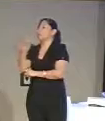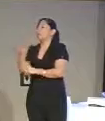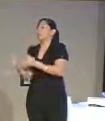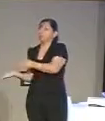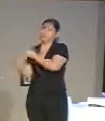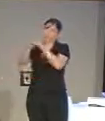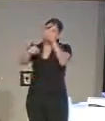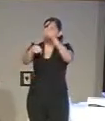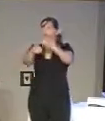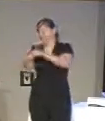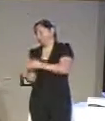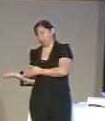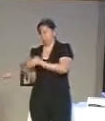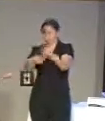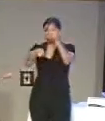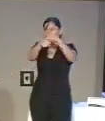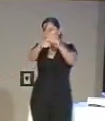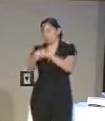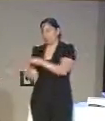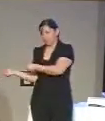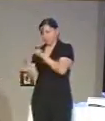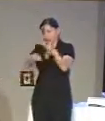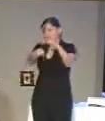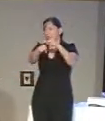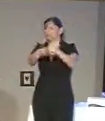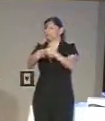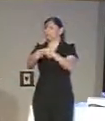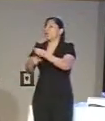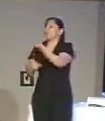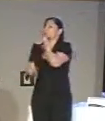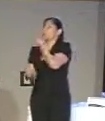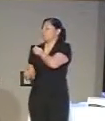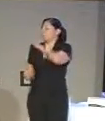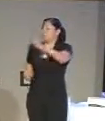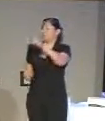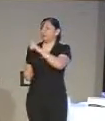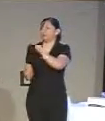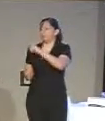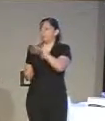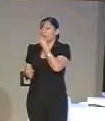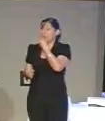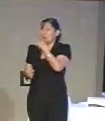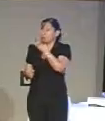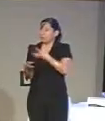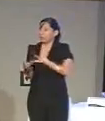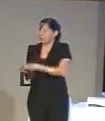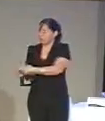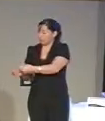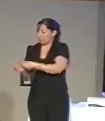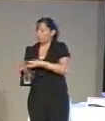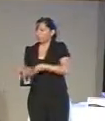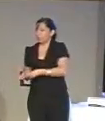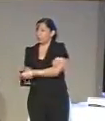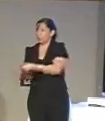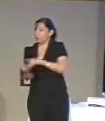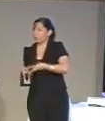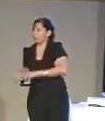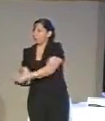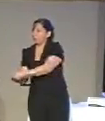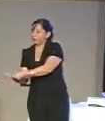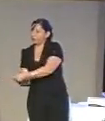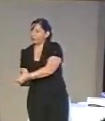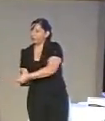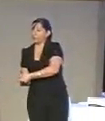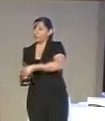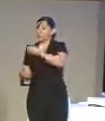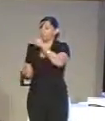al médico? ¿Cuánto me cuestan las dietas especiales? Pero hay un costo que no estamos